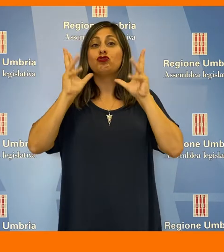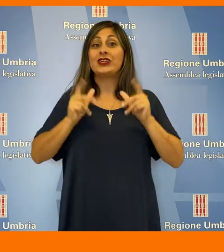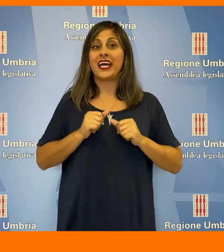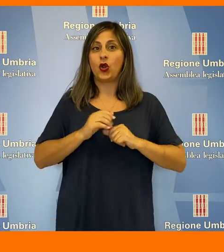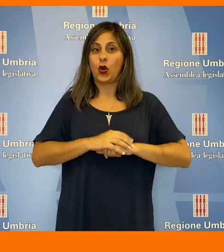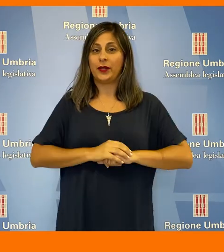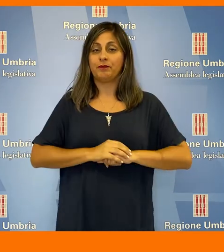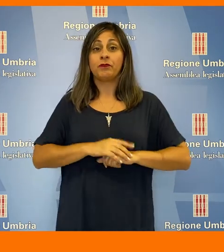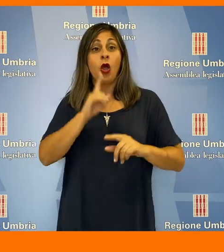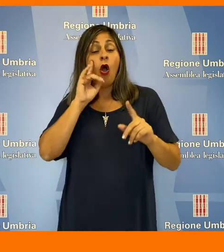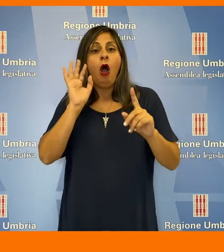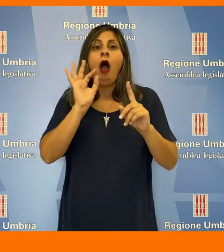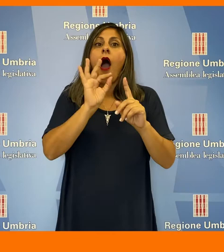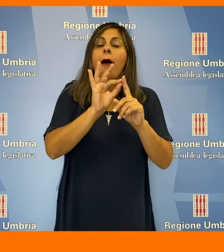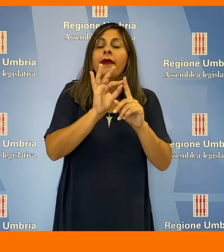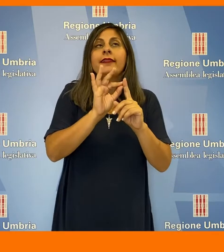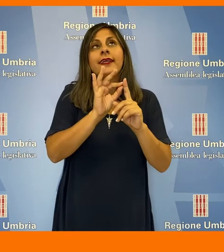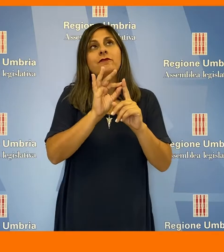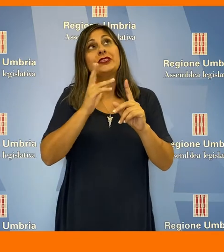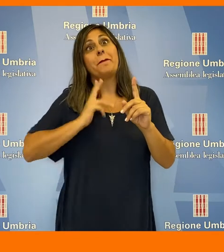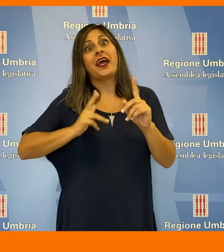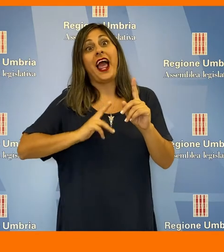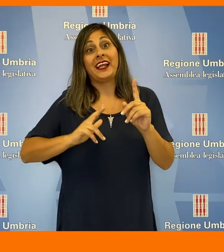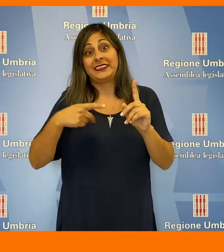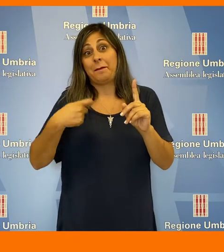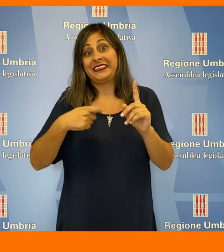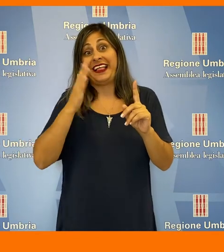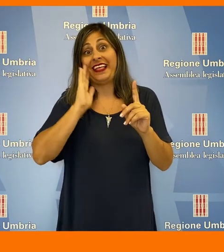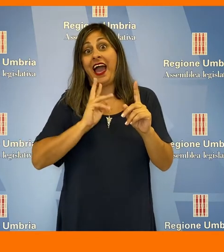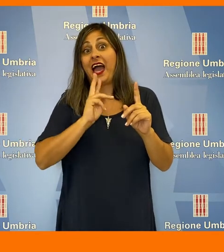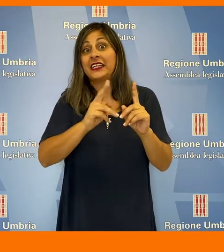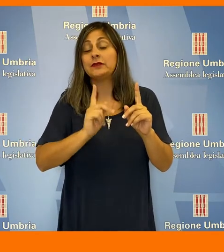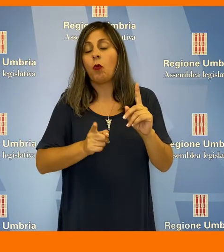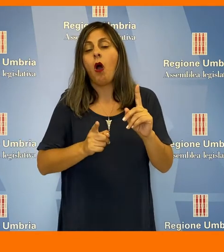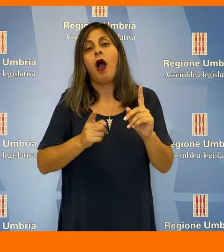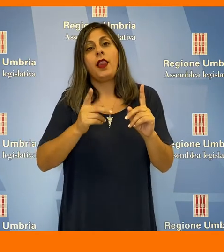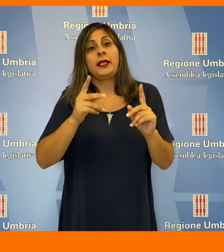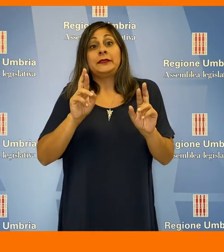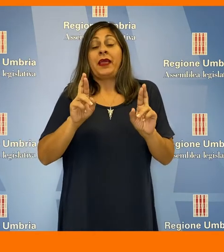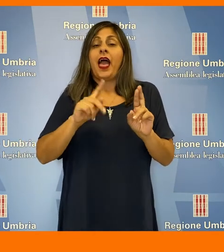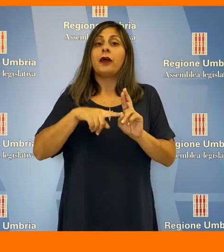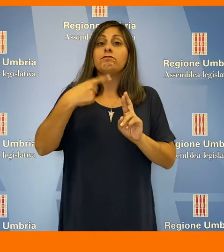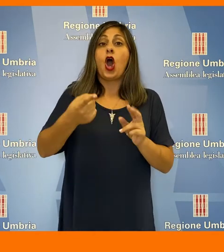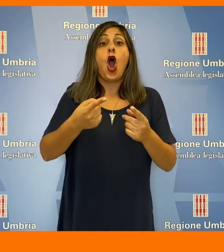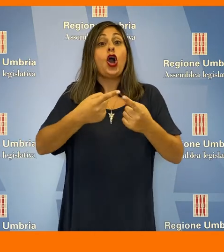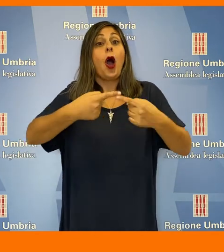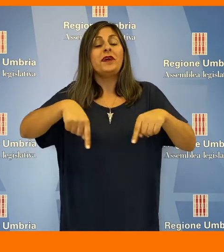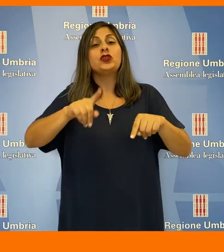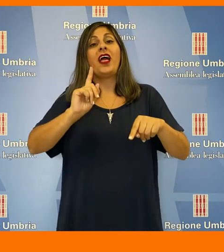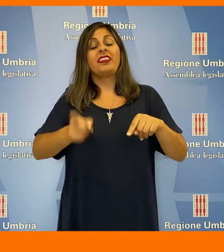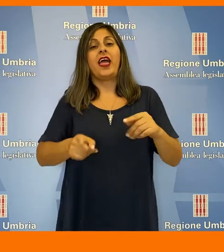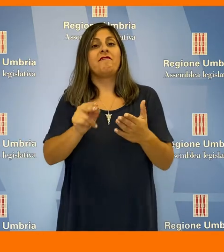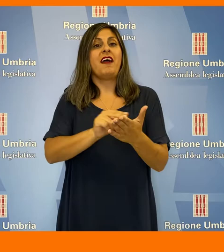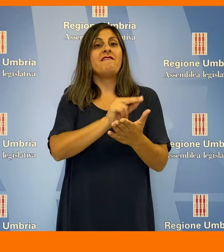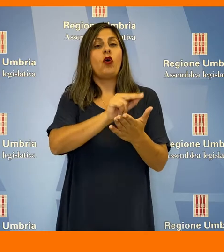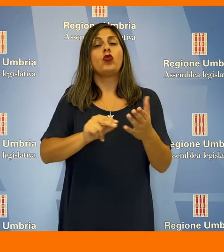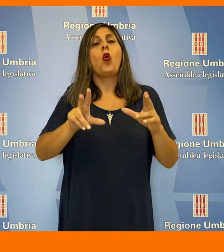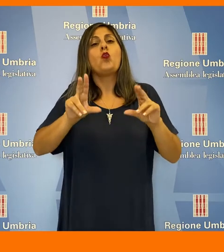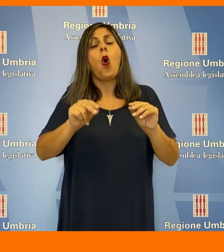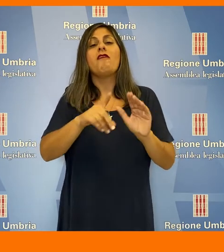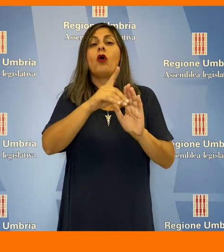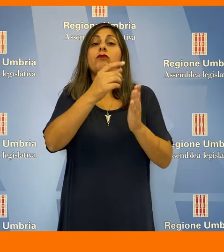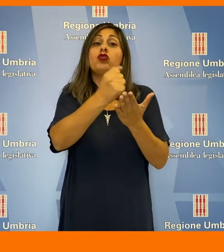Cesaroni. L'auspicio espresso dal Presidente Carissimi è quello di poter votare in Commissione il nuovo